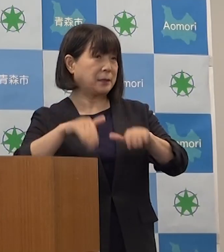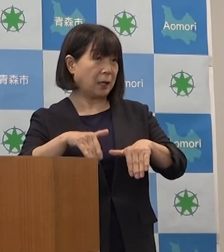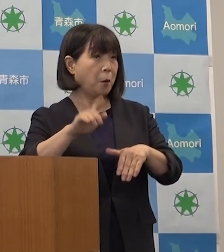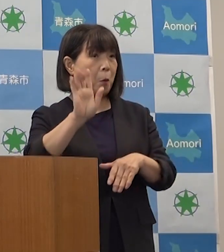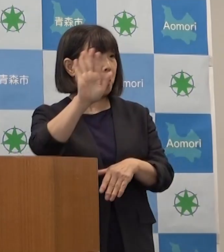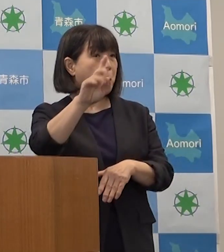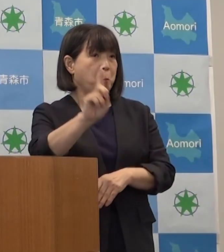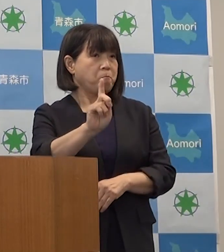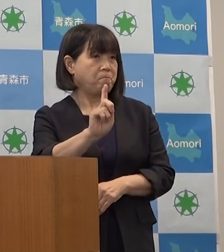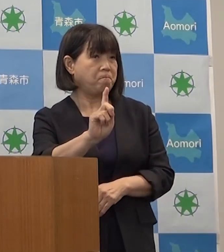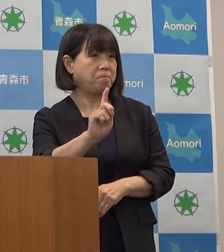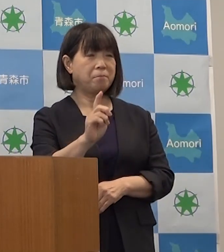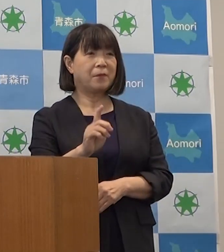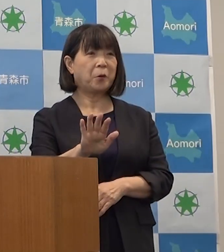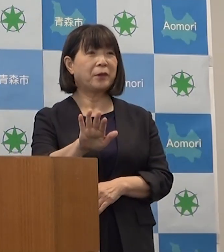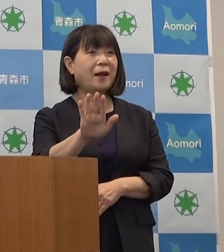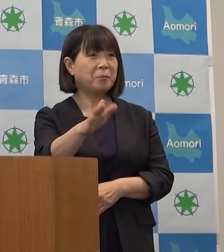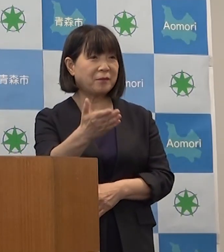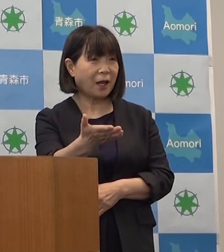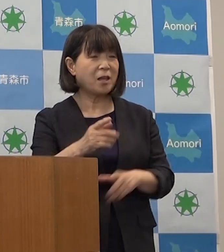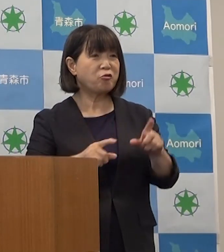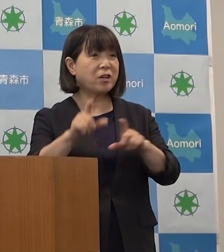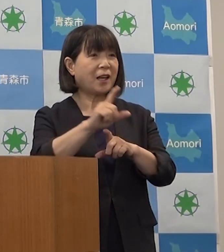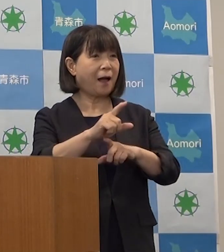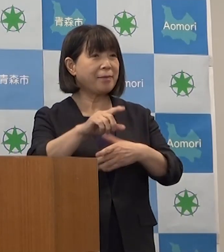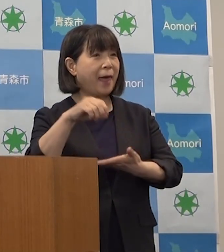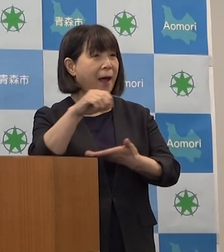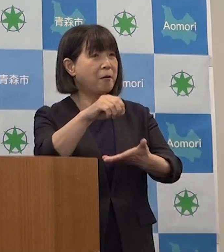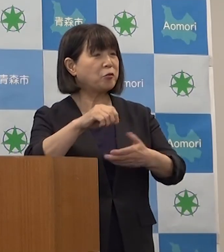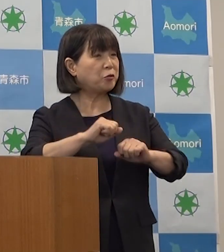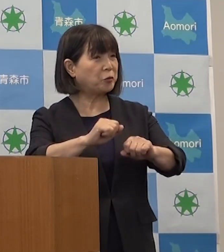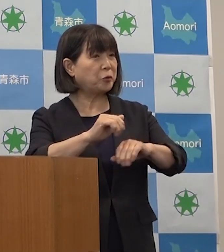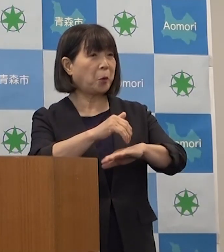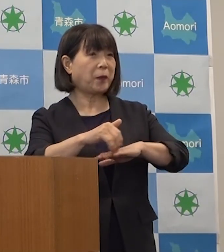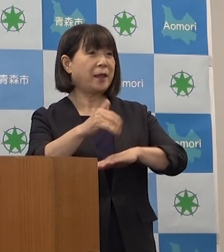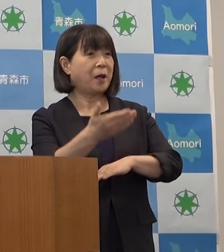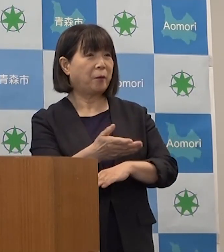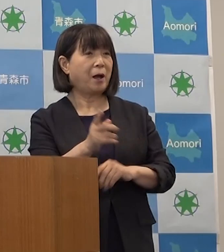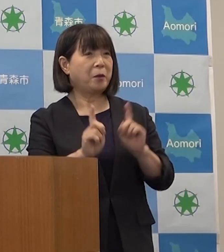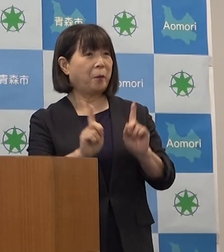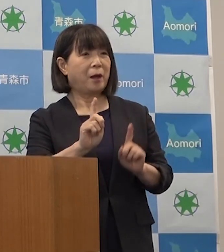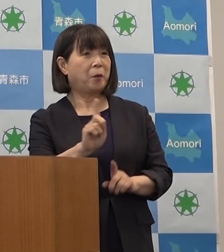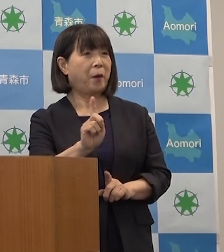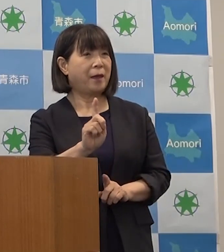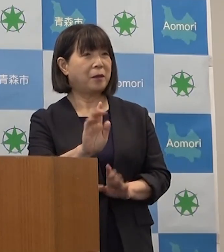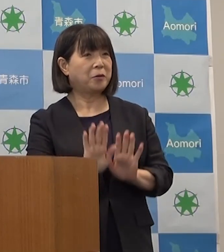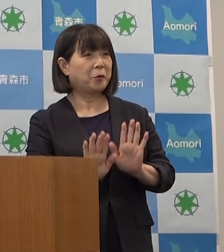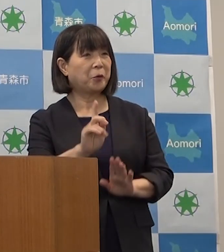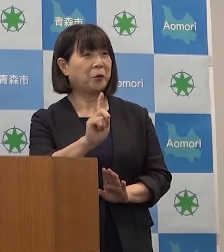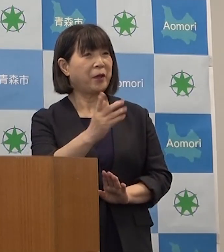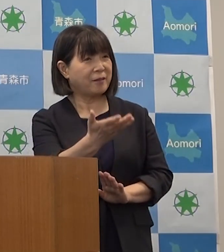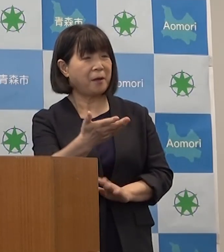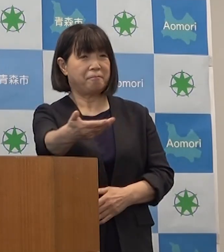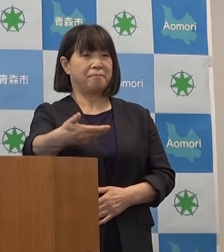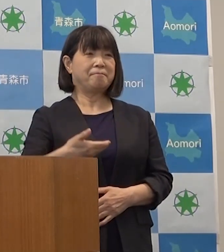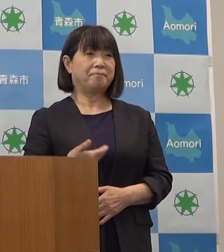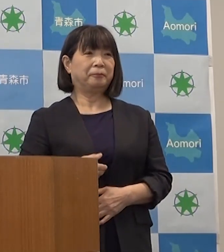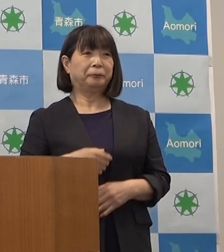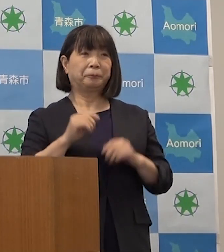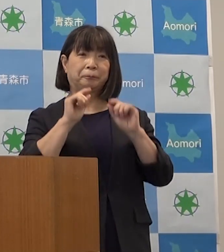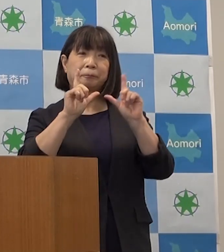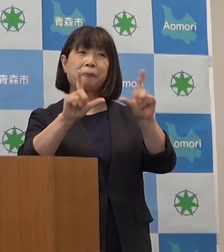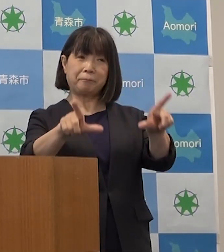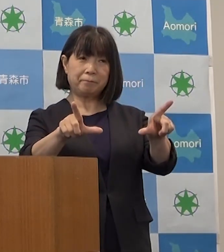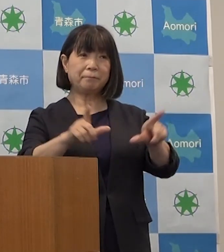ともまだ例えば追加提案みたいなものをまだ諦めてない状態なのか、 はい、 その辺教えていただけますでしょうか。 はい、それ